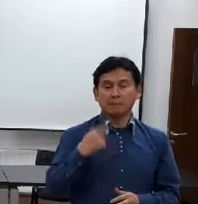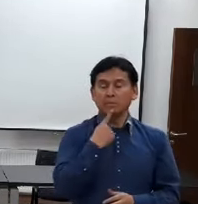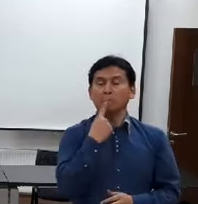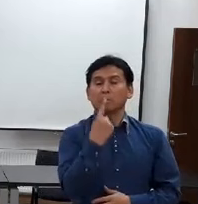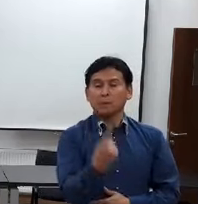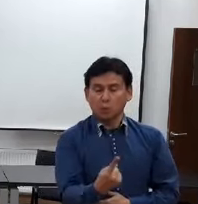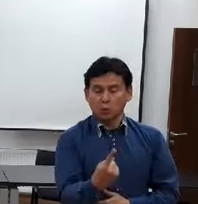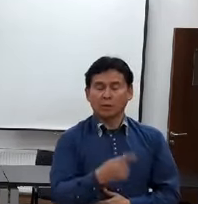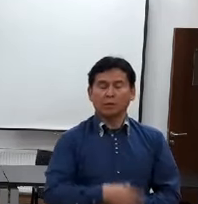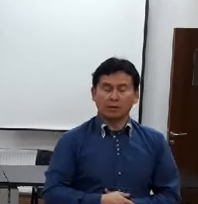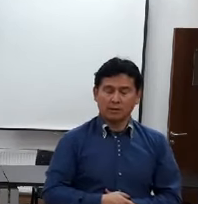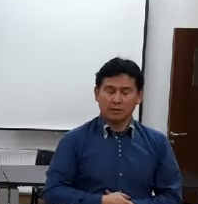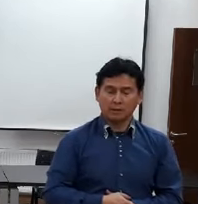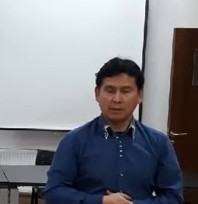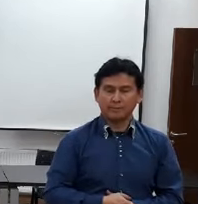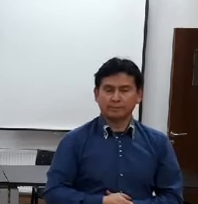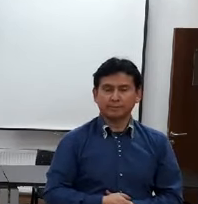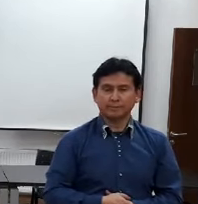de Javier Gallardo